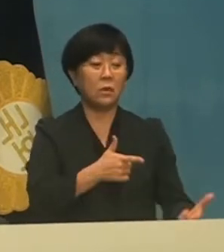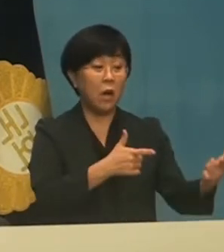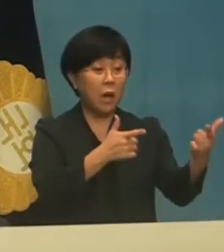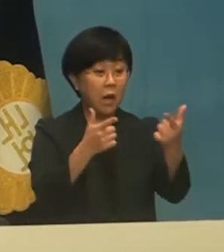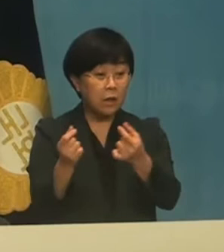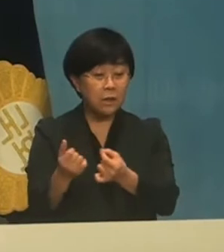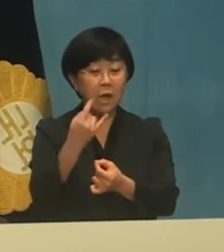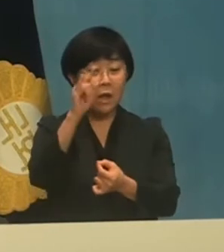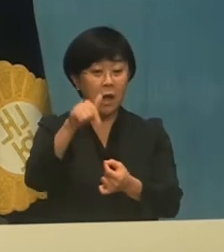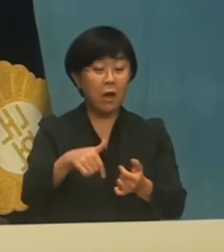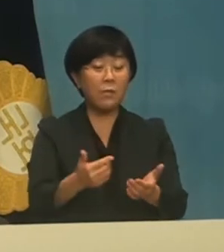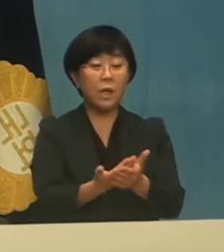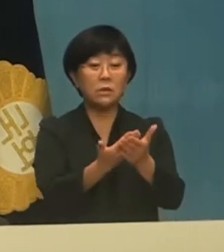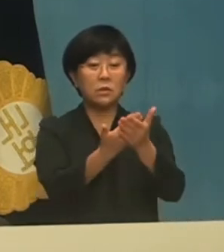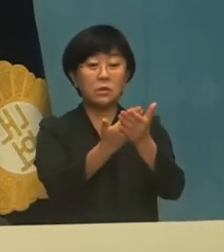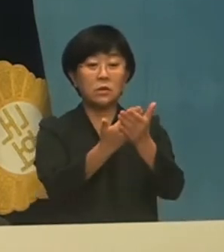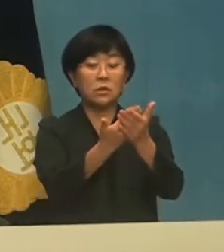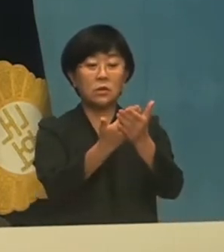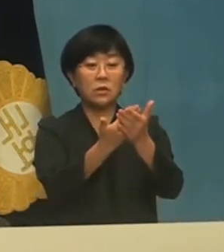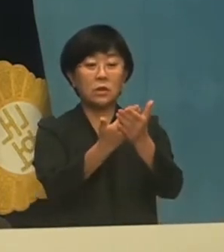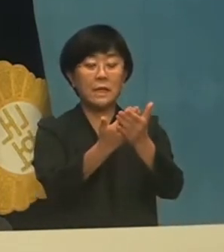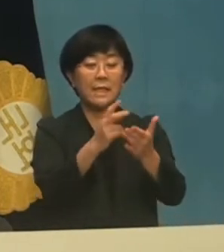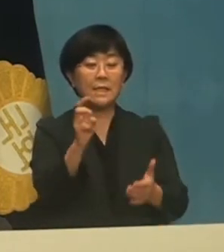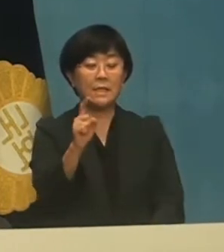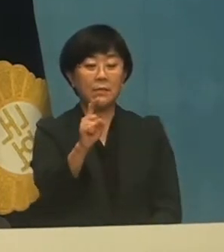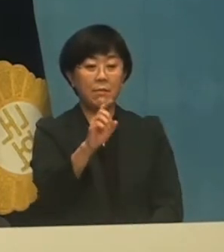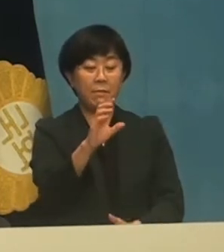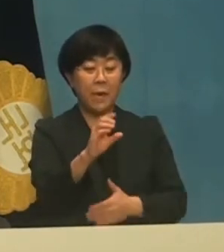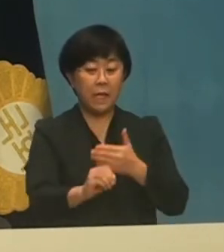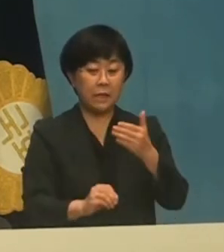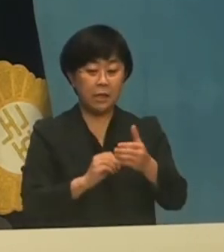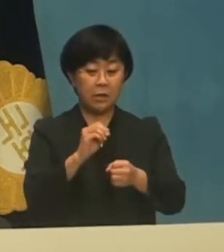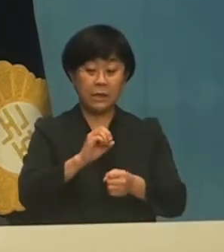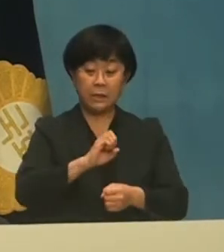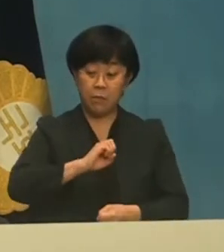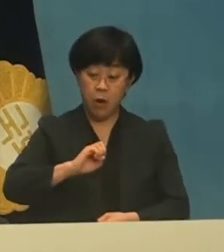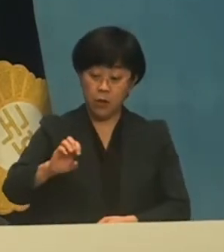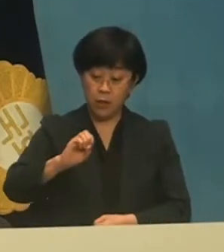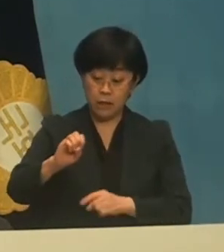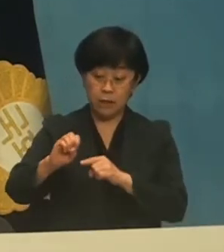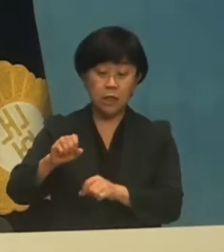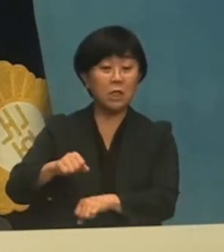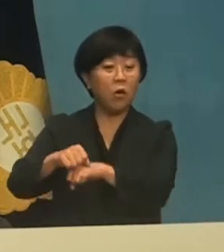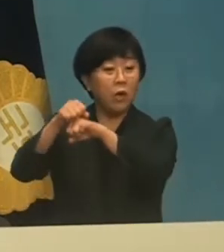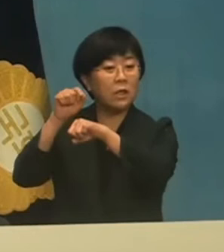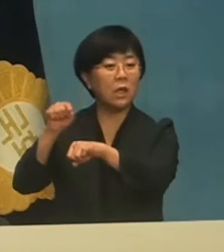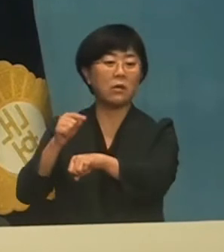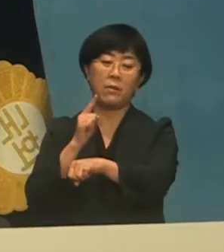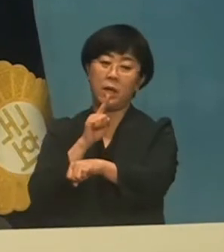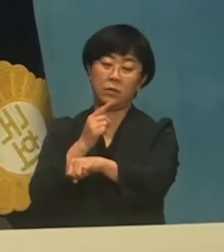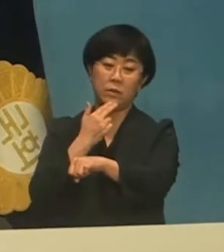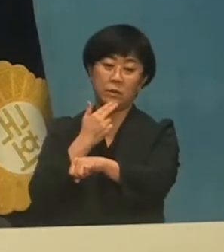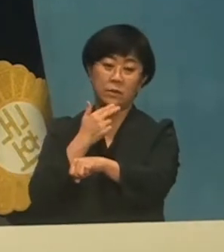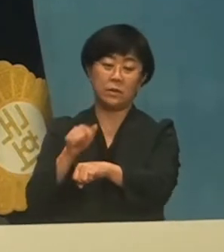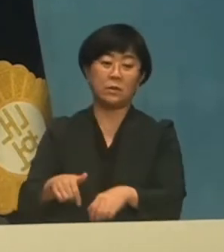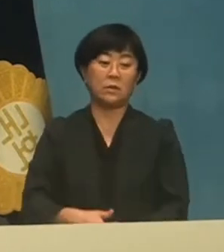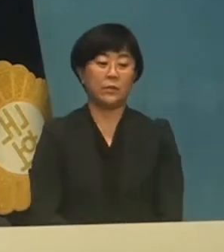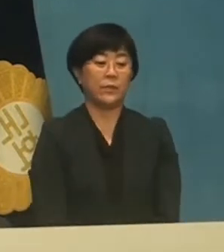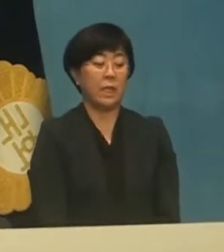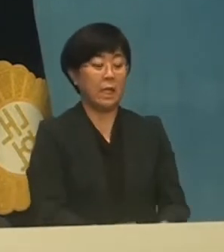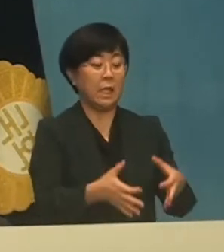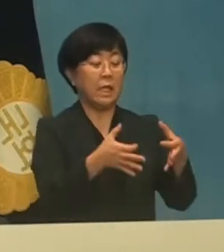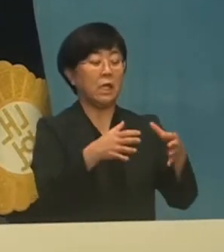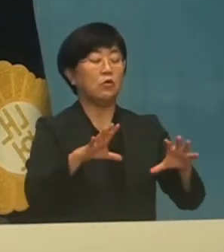누구도 핵발전으로 쏟아질 10만 년 쓰레기에 대한 언급은 하고 있지 않습니다. 그런 가운데